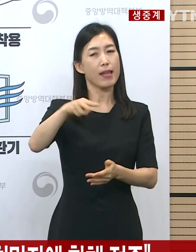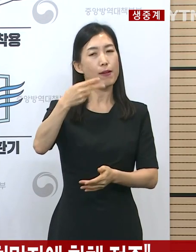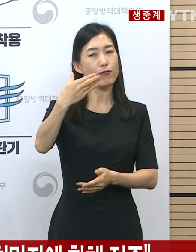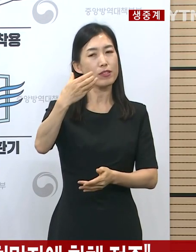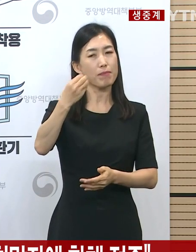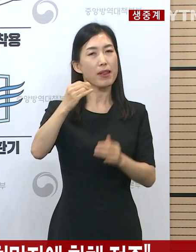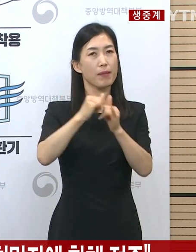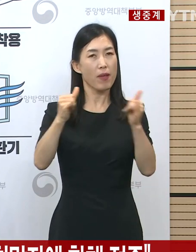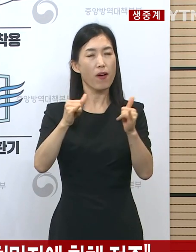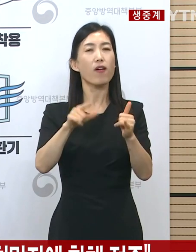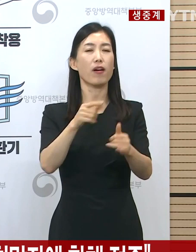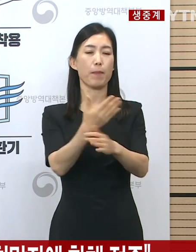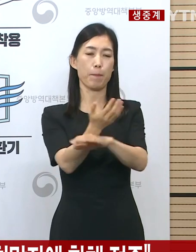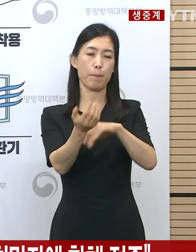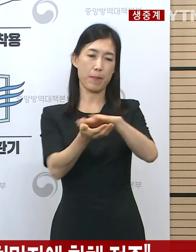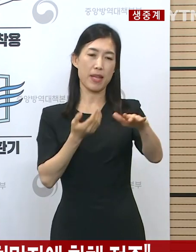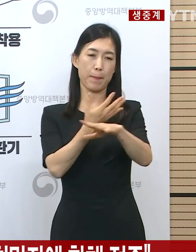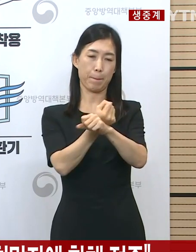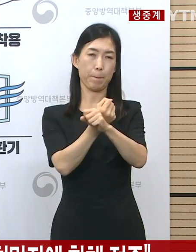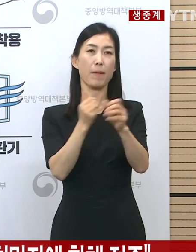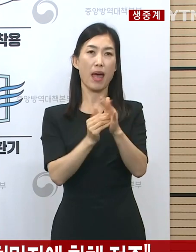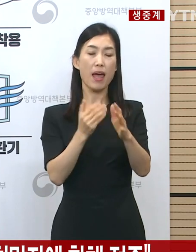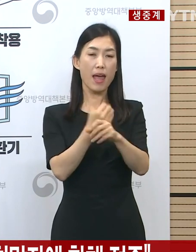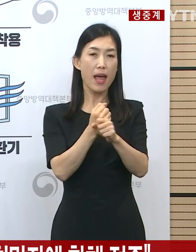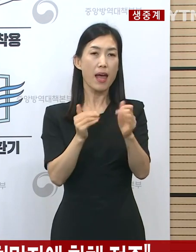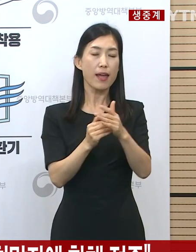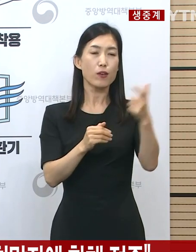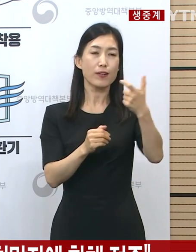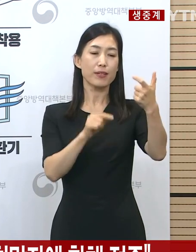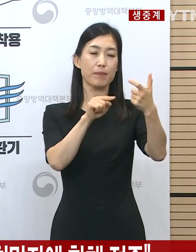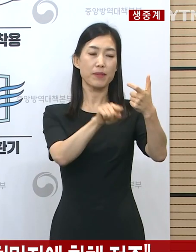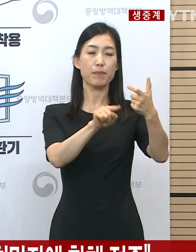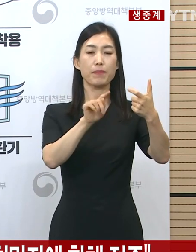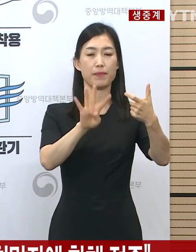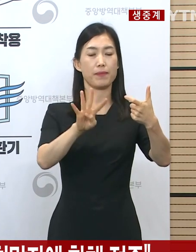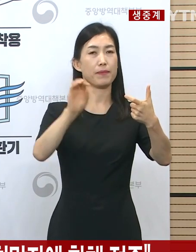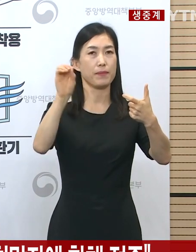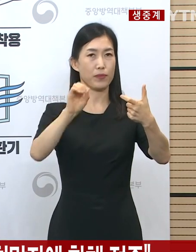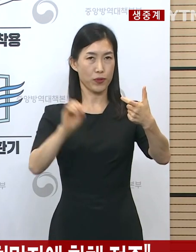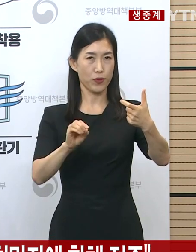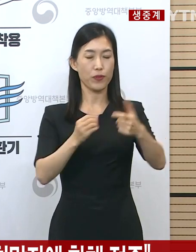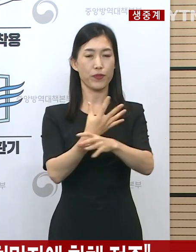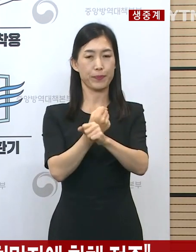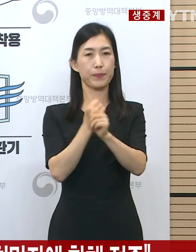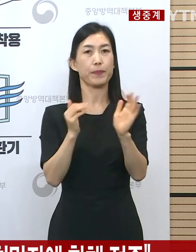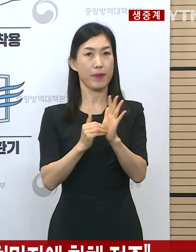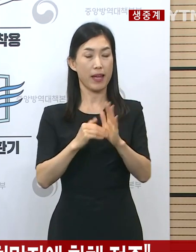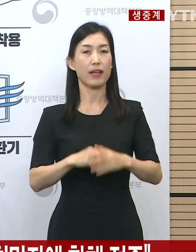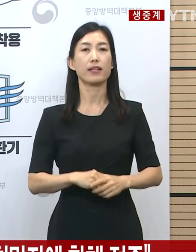명이 사전 예약을 완료하여 예약률은 60.4%를 기록하였습니다.